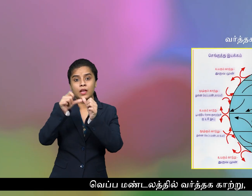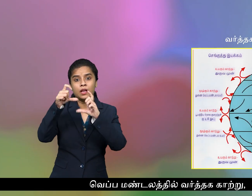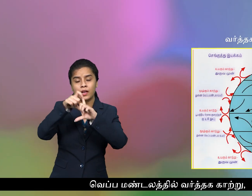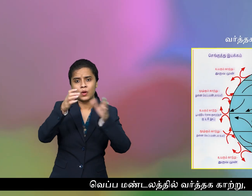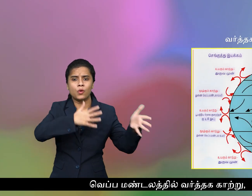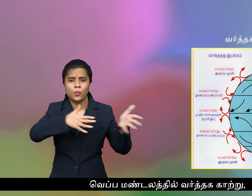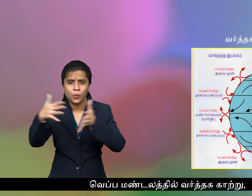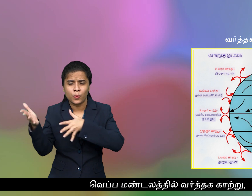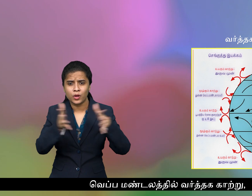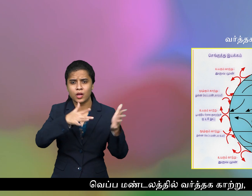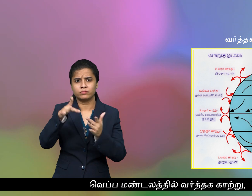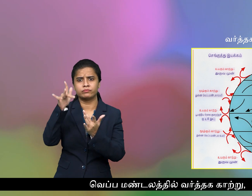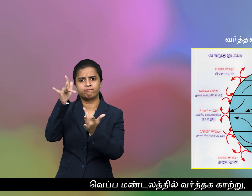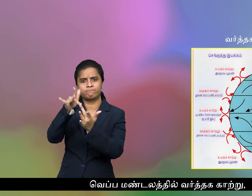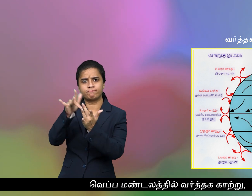வெப்பமண்டலத்தில்